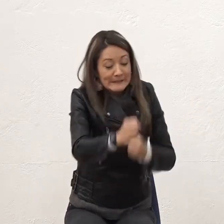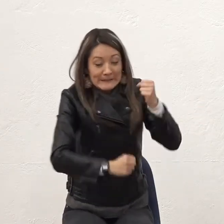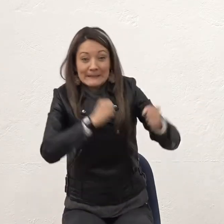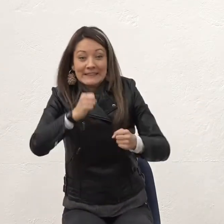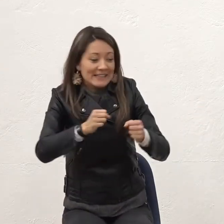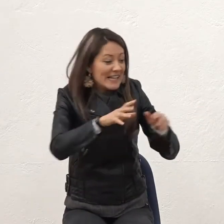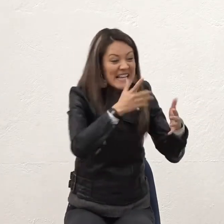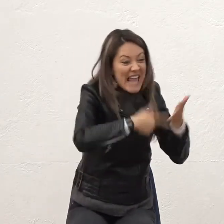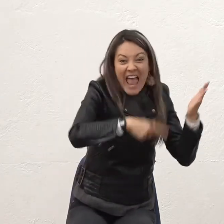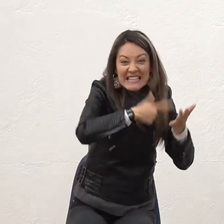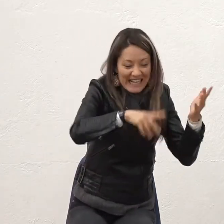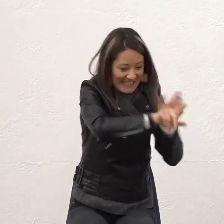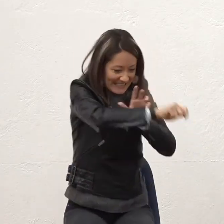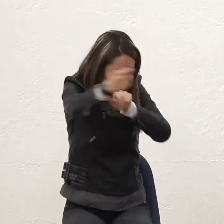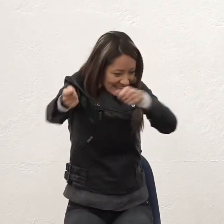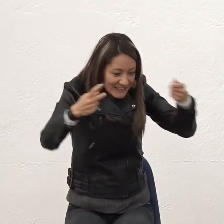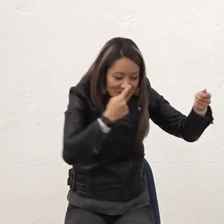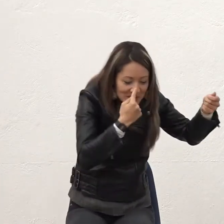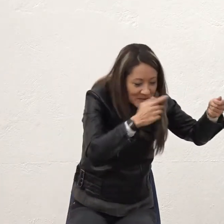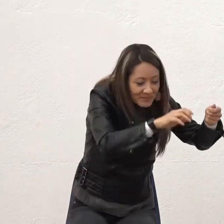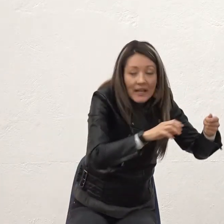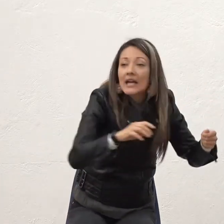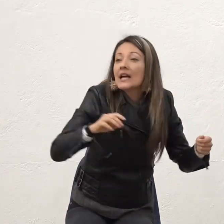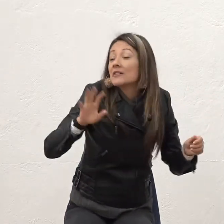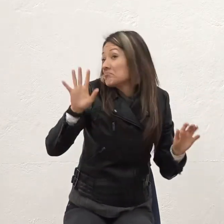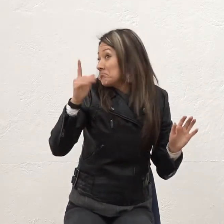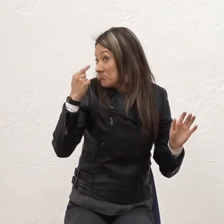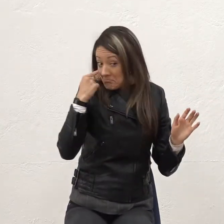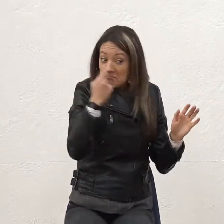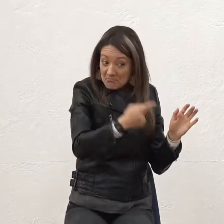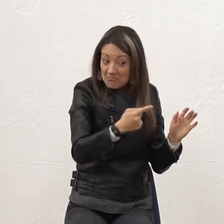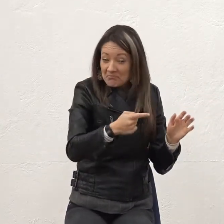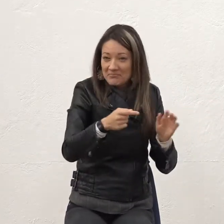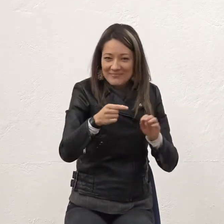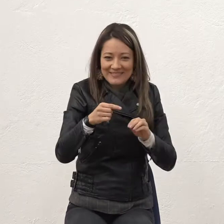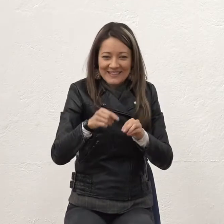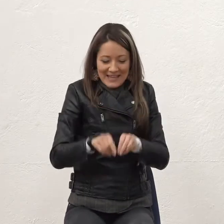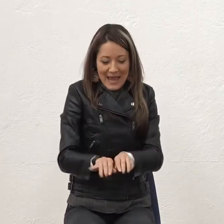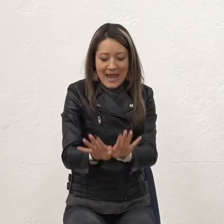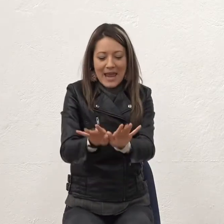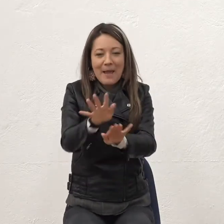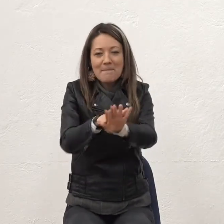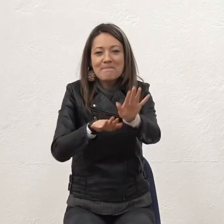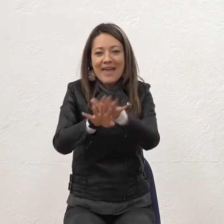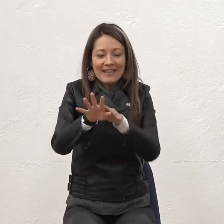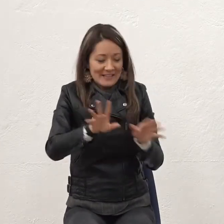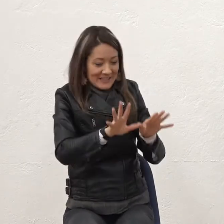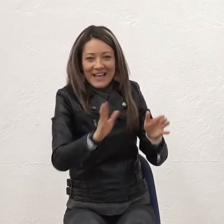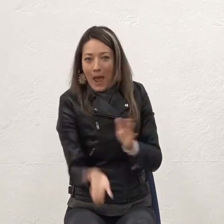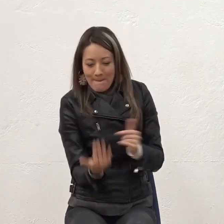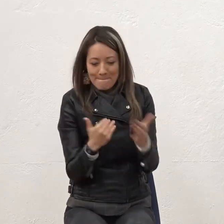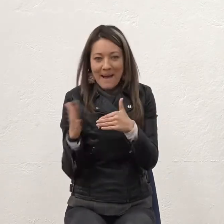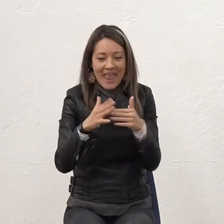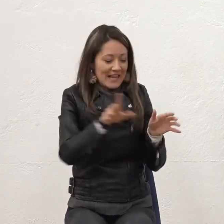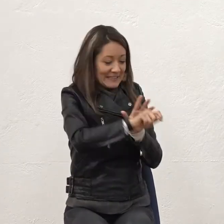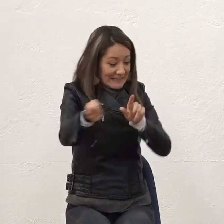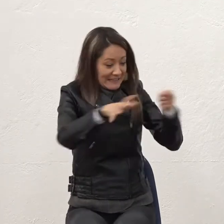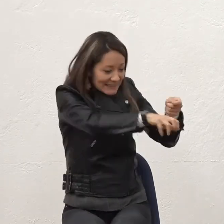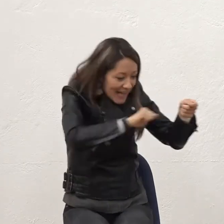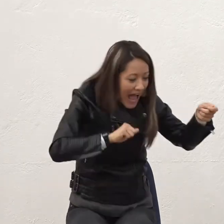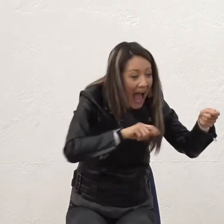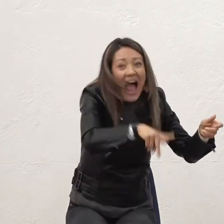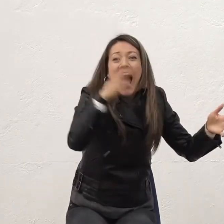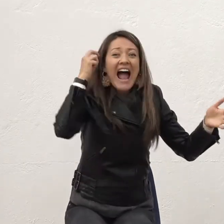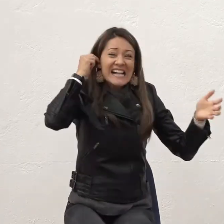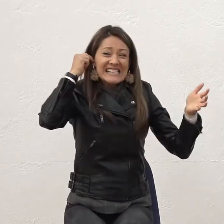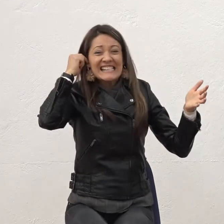corriendo, dijo, ¿qué es? ¿Qué es? Y yo le dije, pues mírale los patines. Y le quitó el pañal. Es